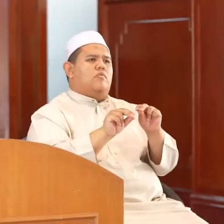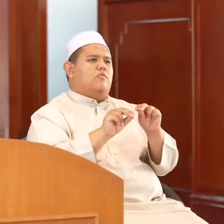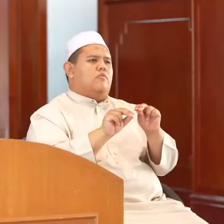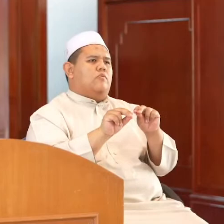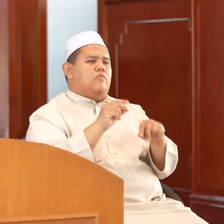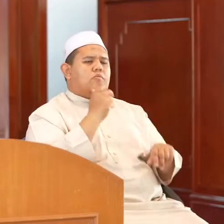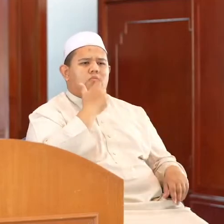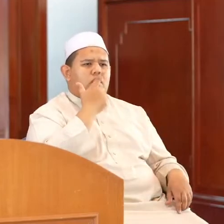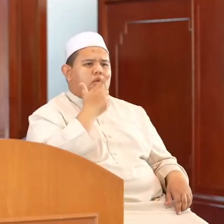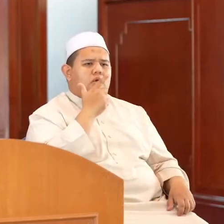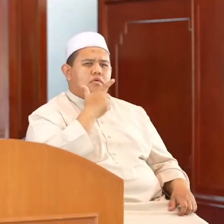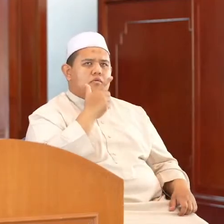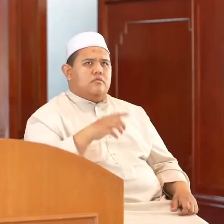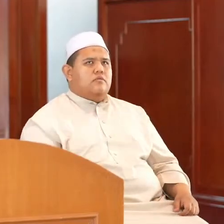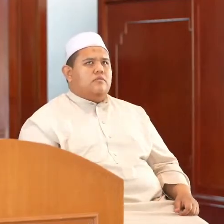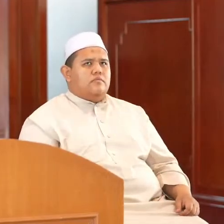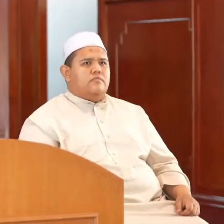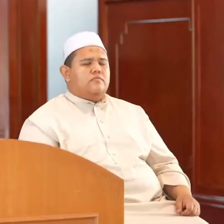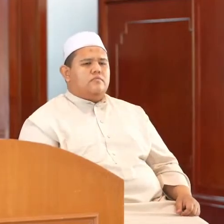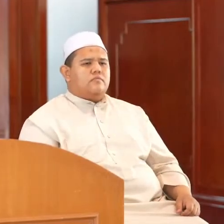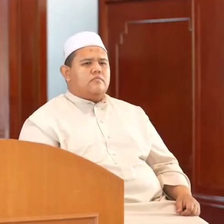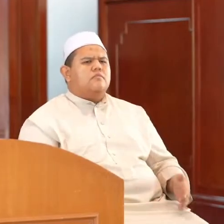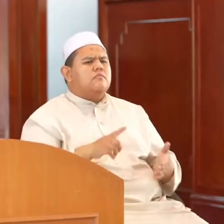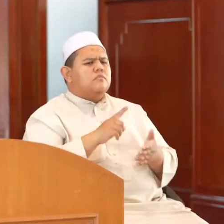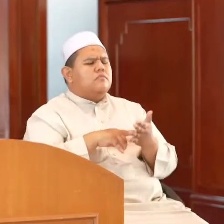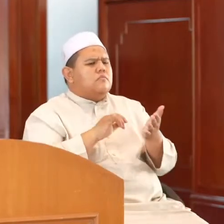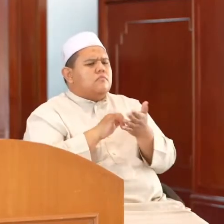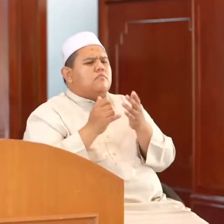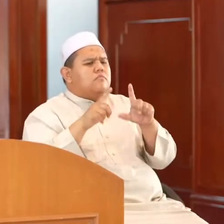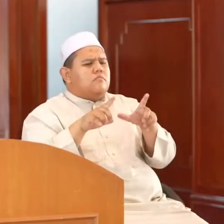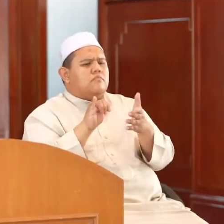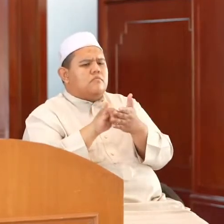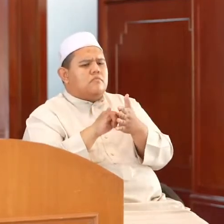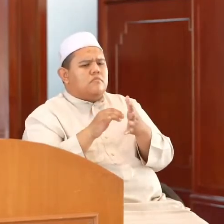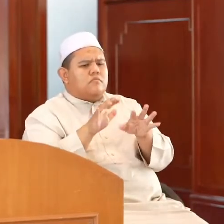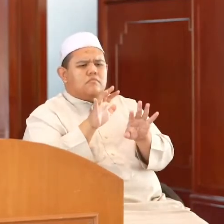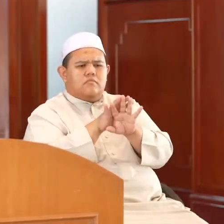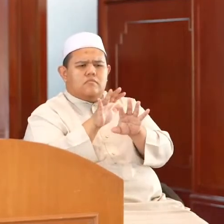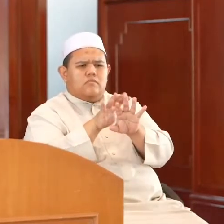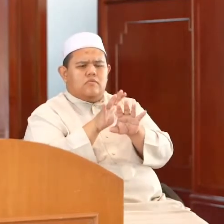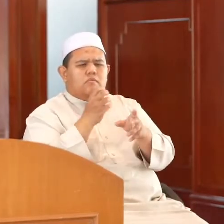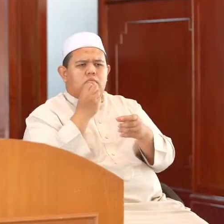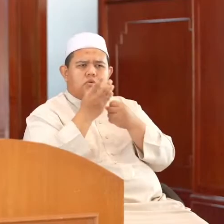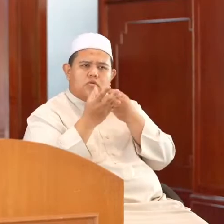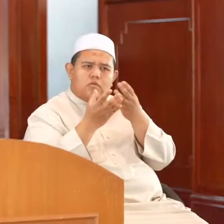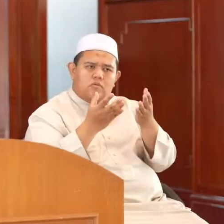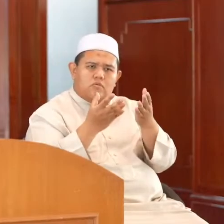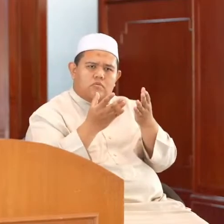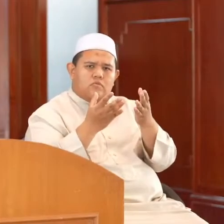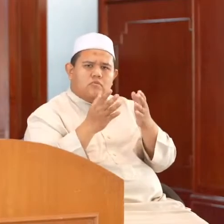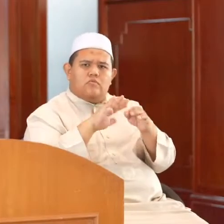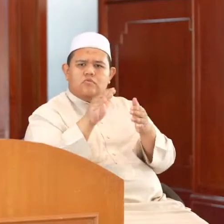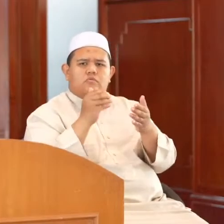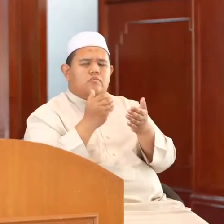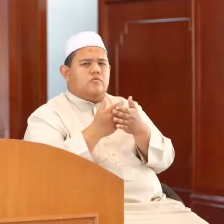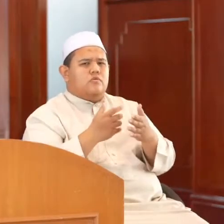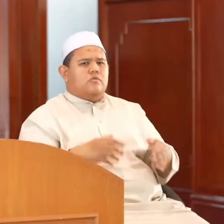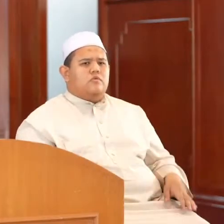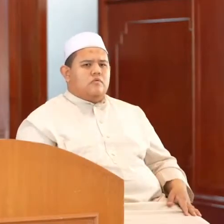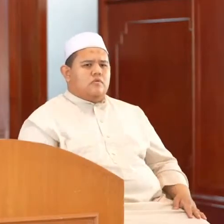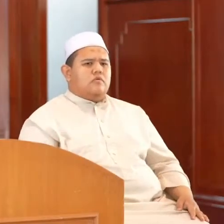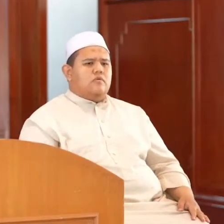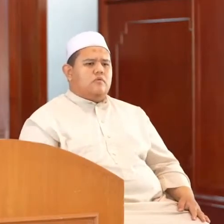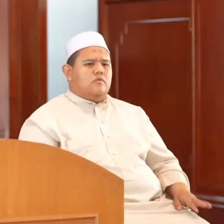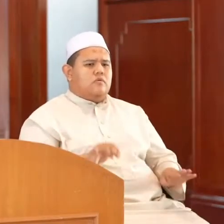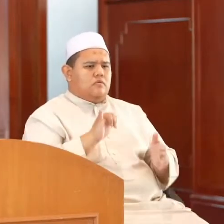"Tak sih, malah." "Apa benda semayang? Macam-macam lah bahasa. Suruh-suruh."